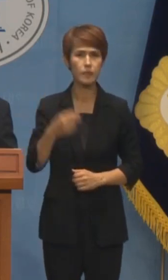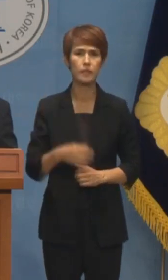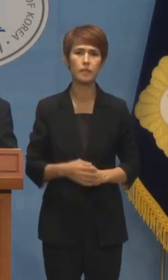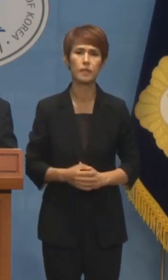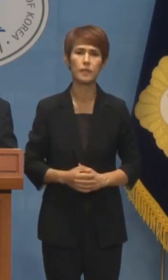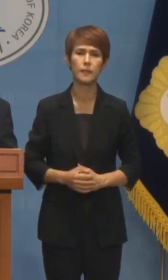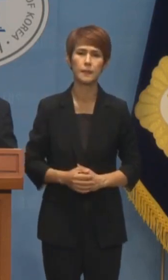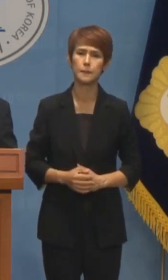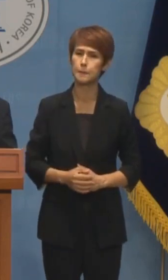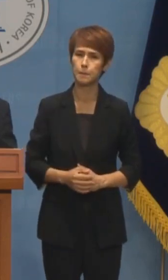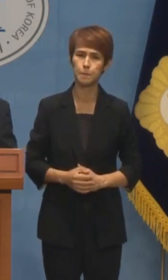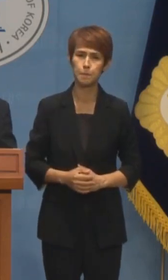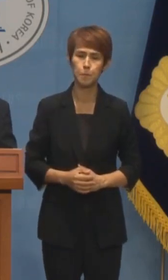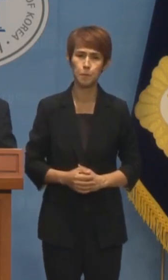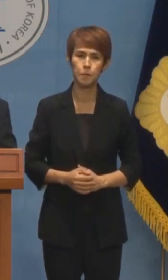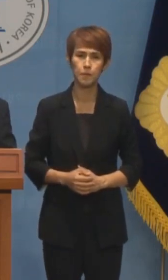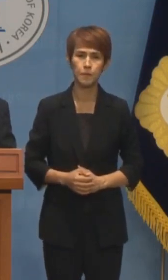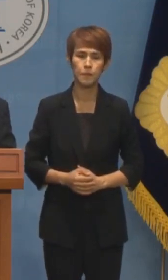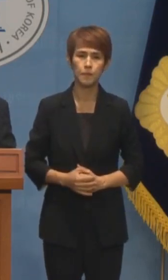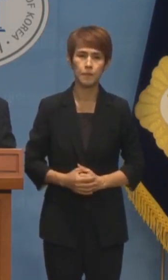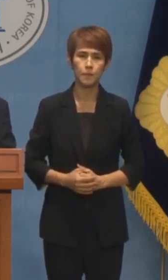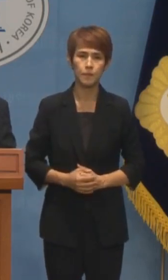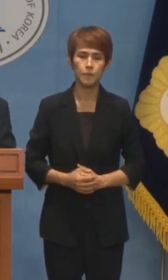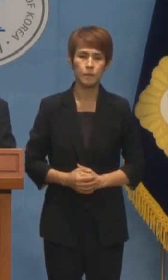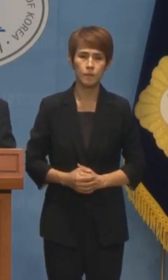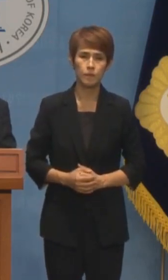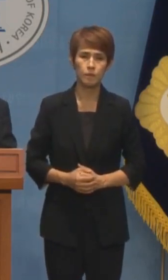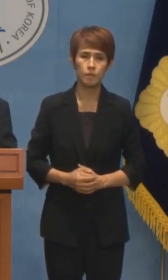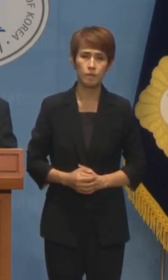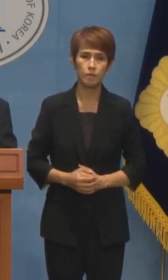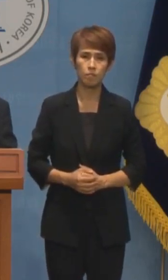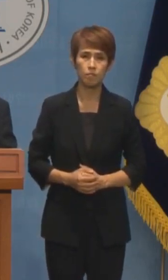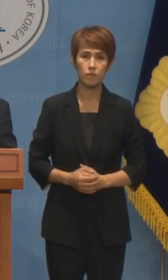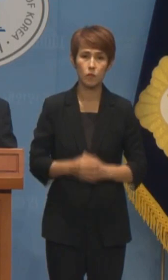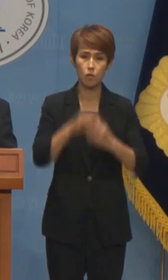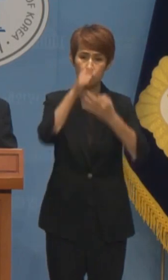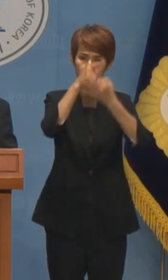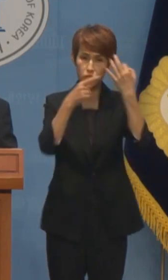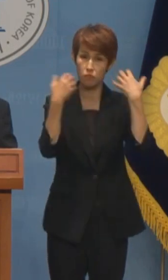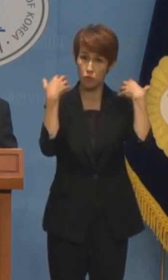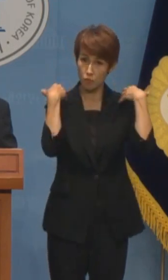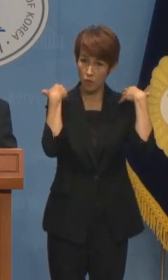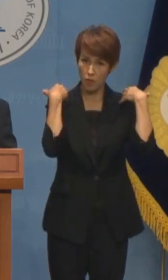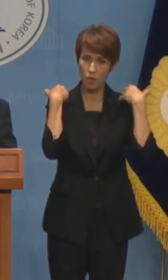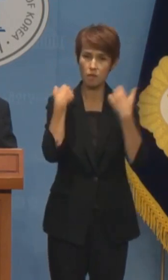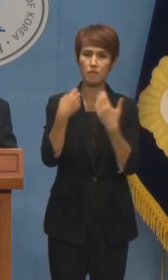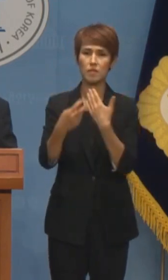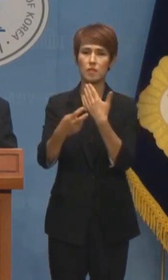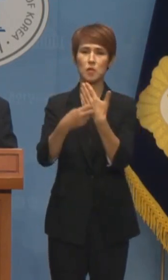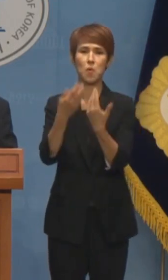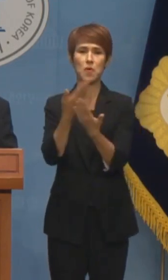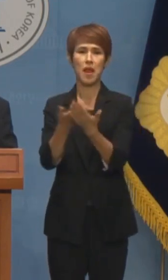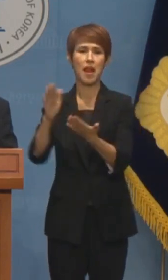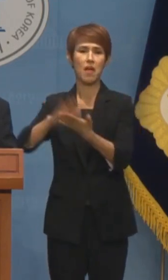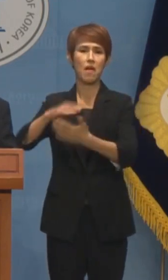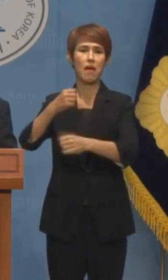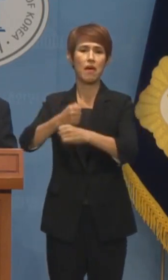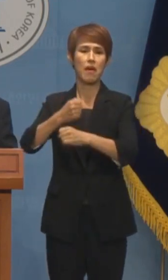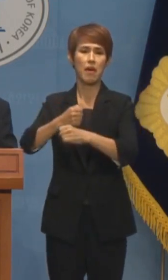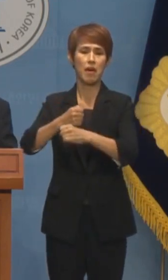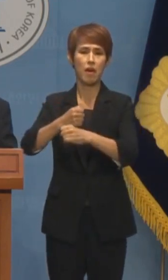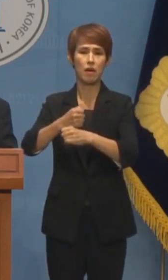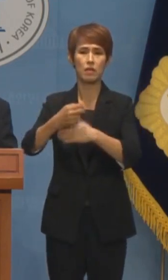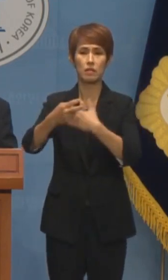약속을 파기하였습니다. 그런 정부가 의료 계획을 한다고 의대